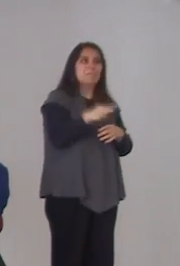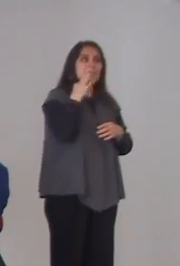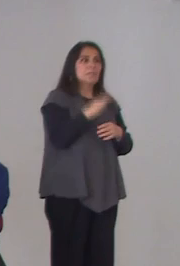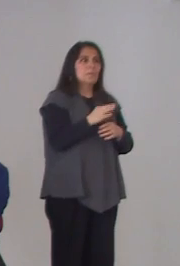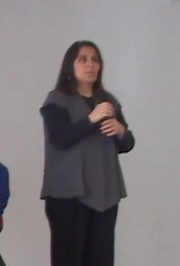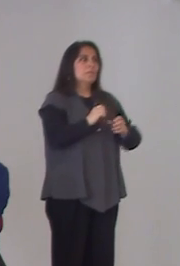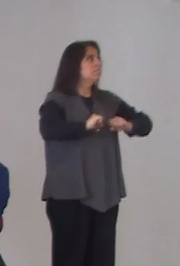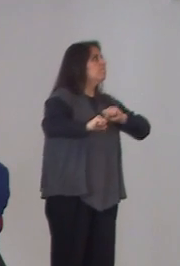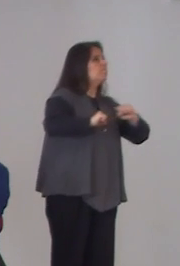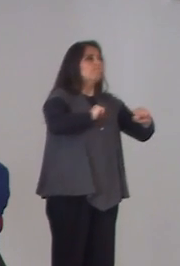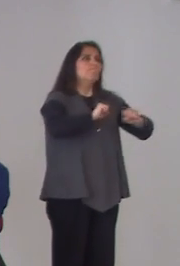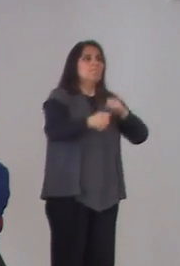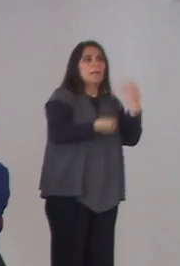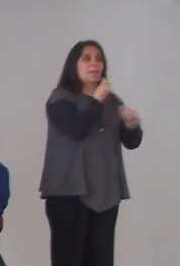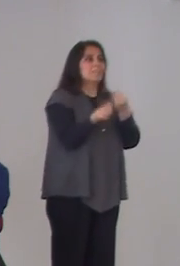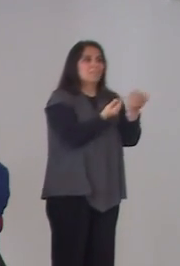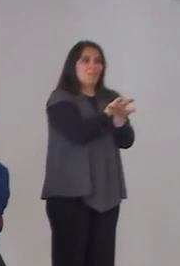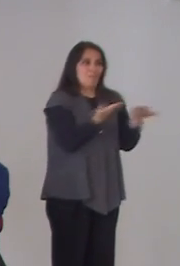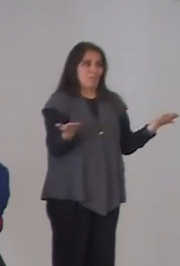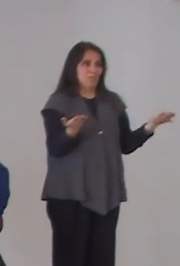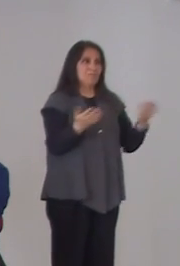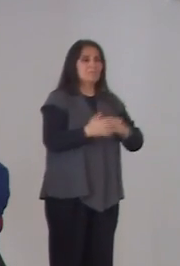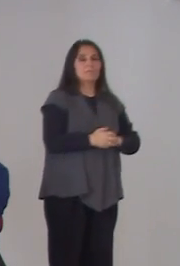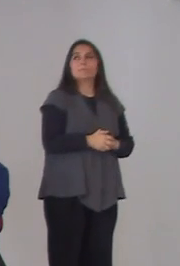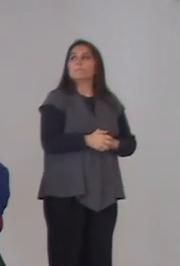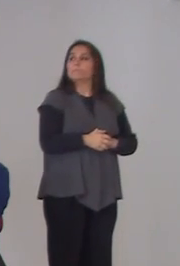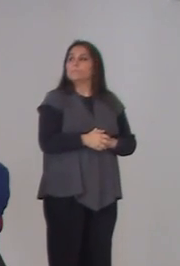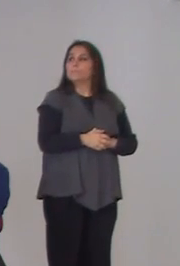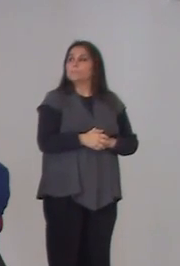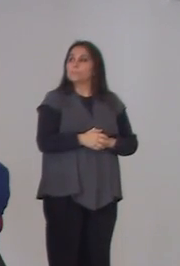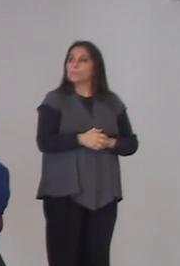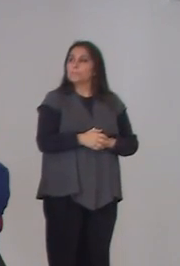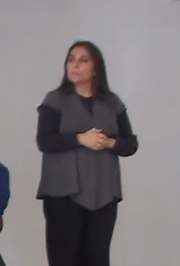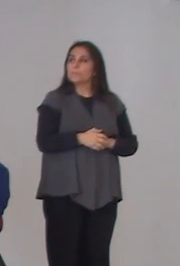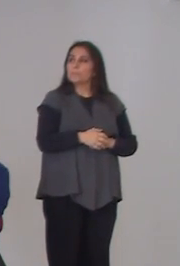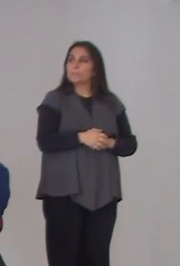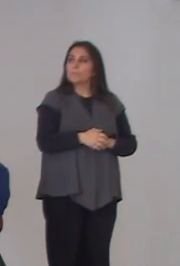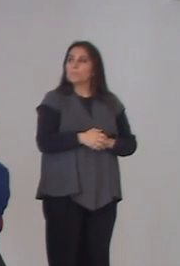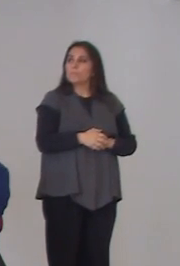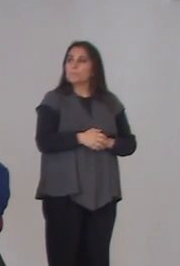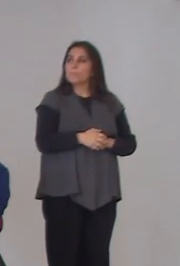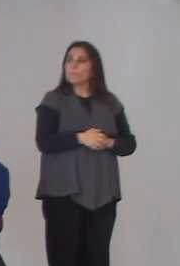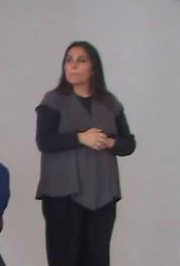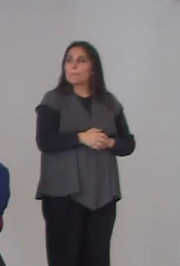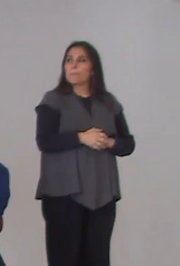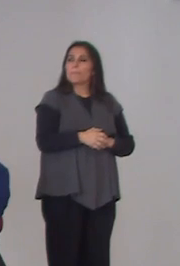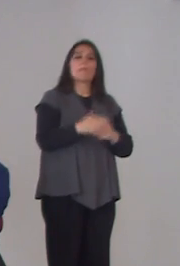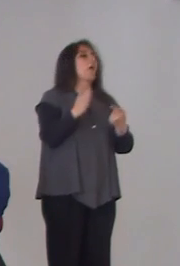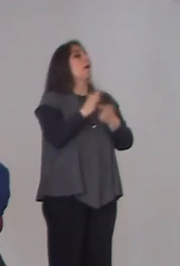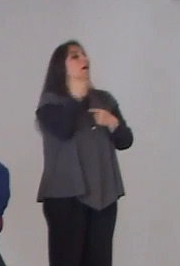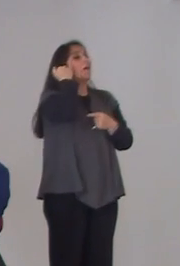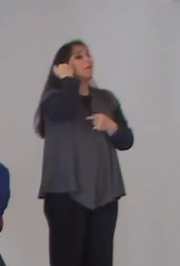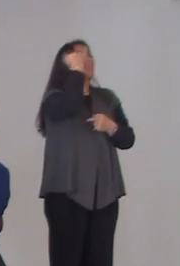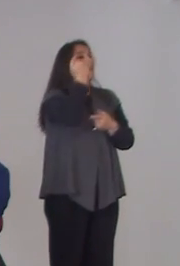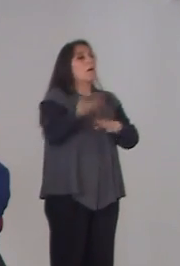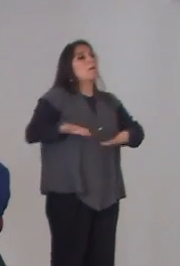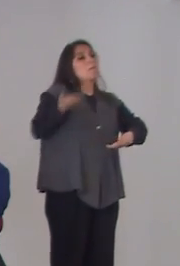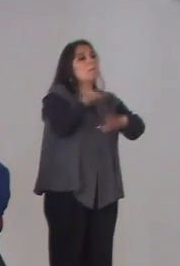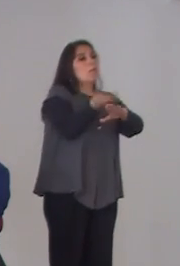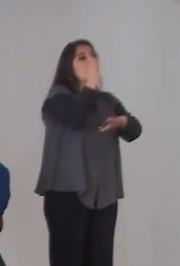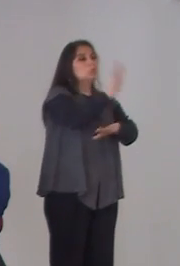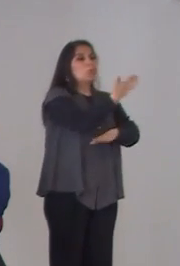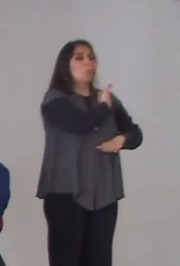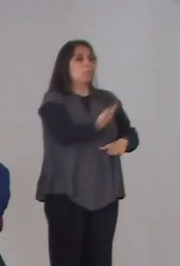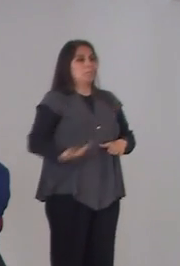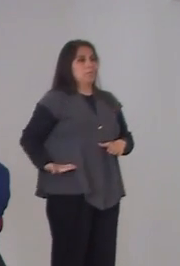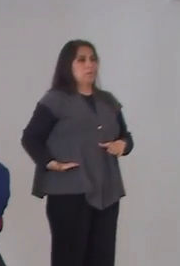constantemente. Ahí, pues la idea que nos propone la presidencia es que